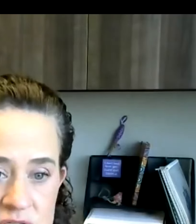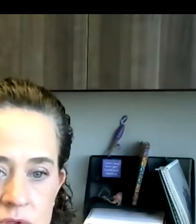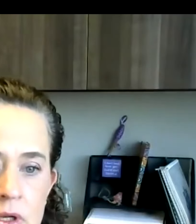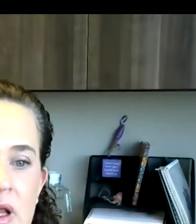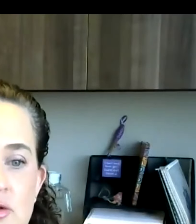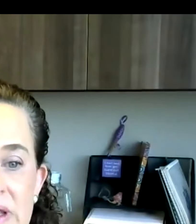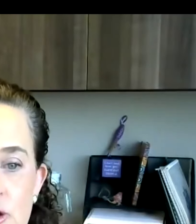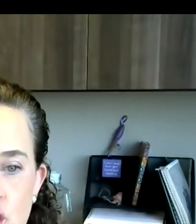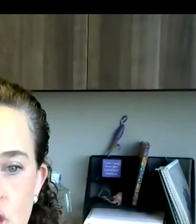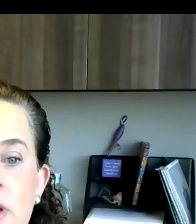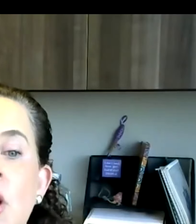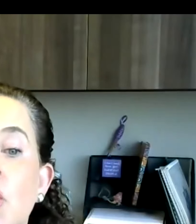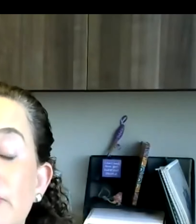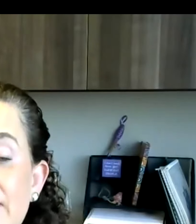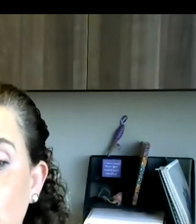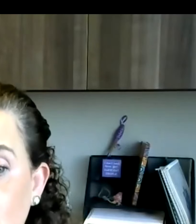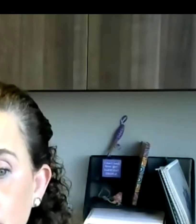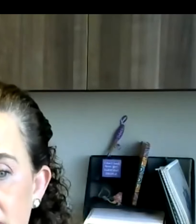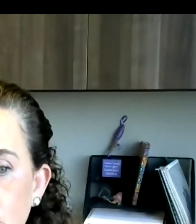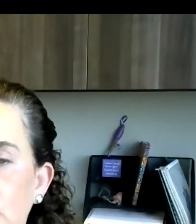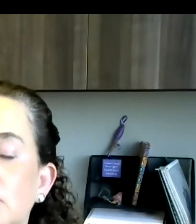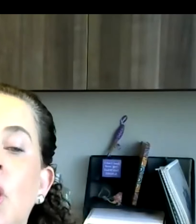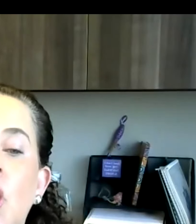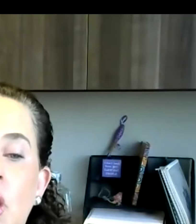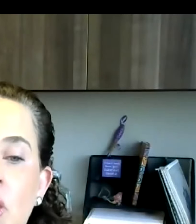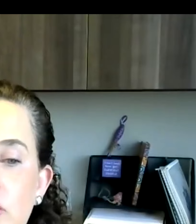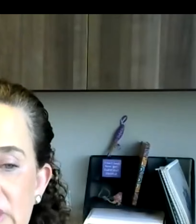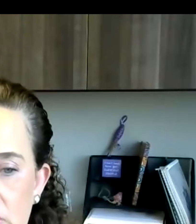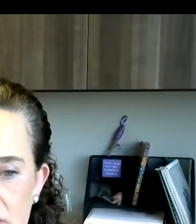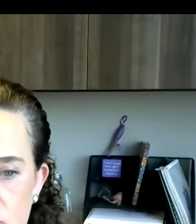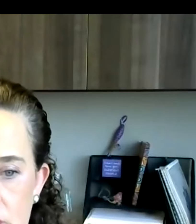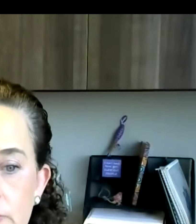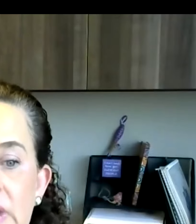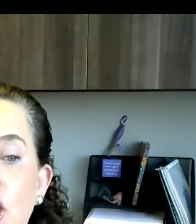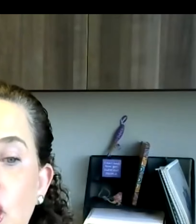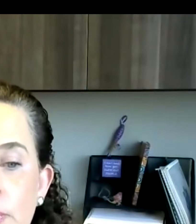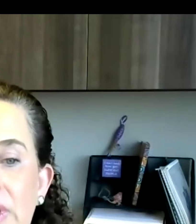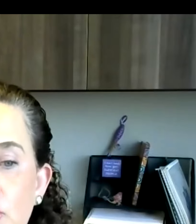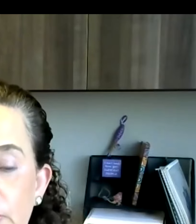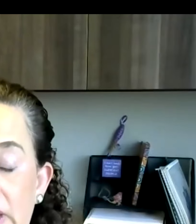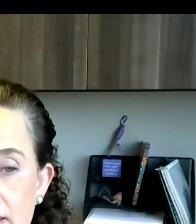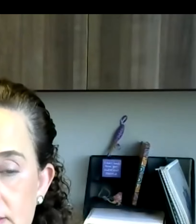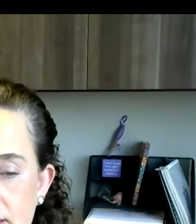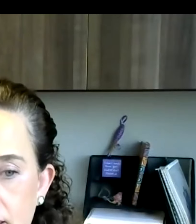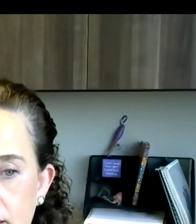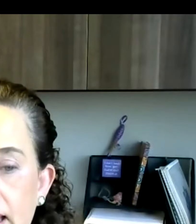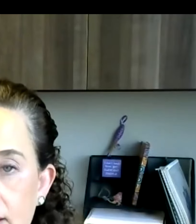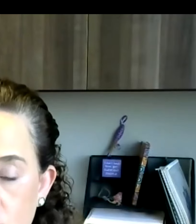privacidad, pues es un medio sonoro, un medio óptico o un medio electrónico. O puedo